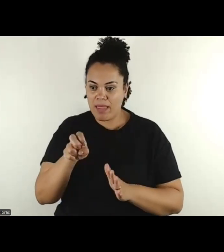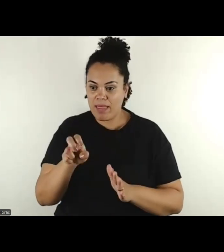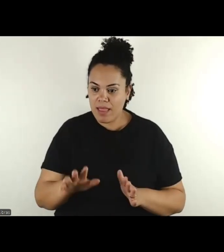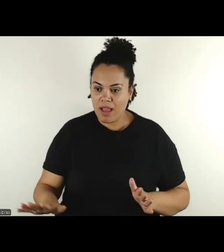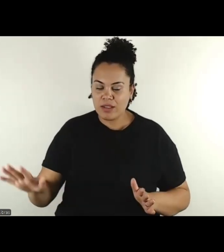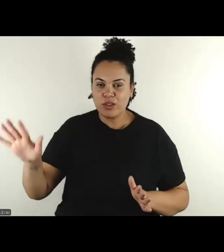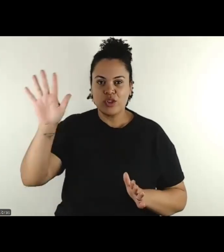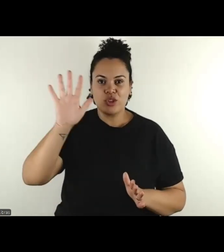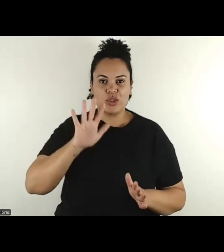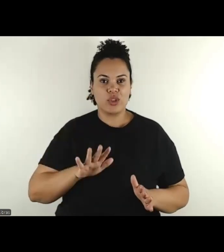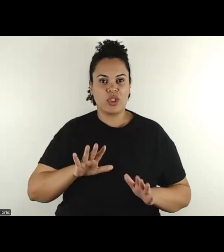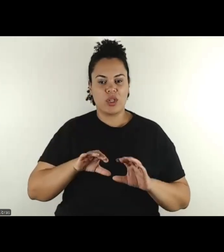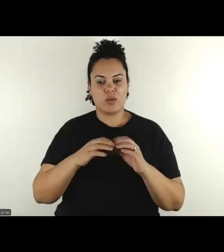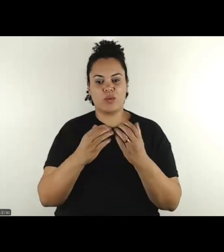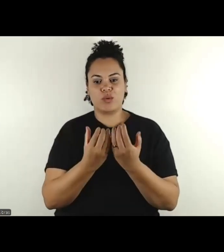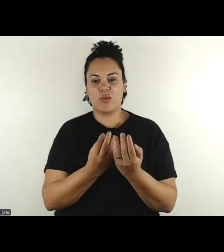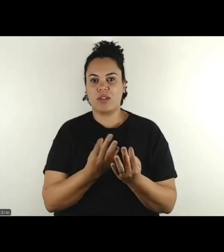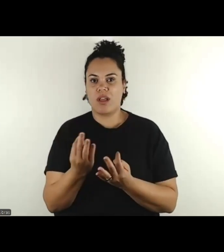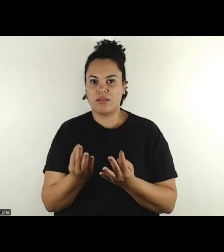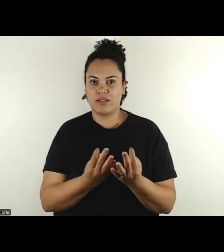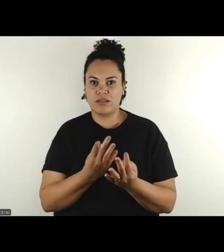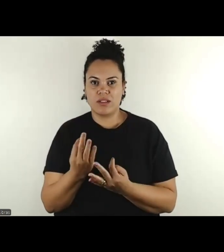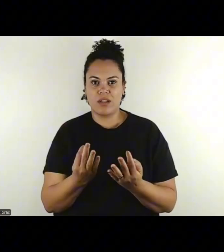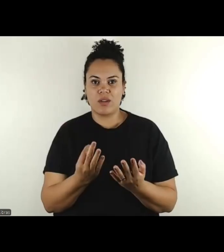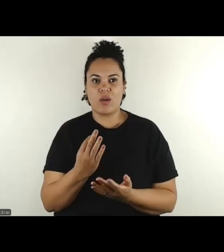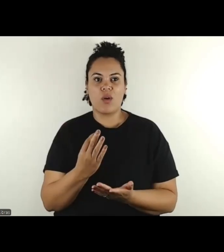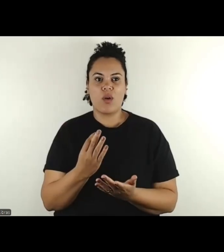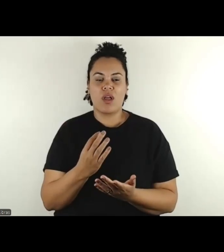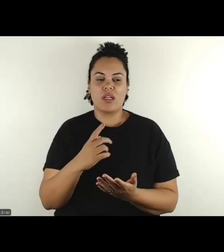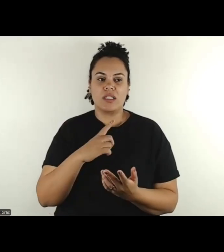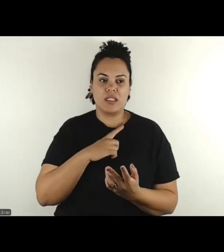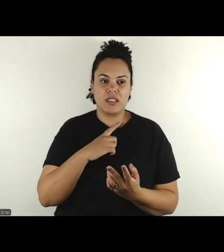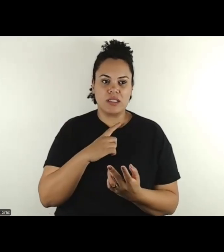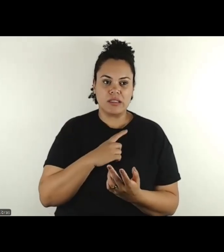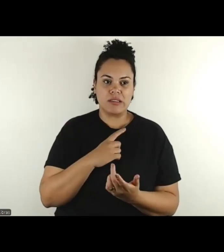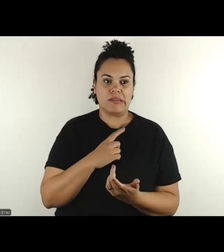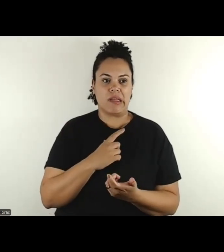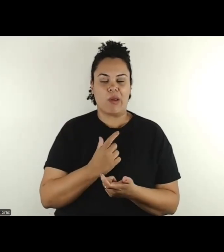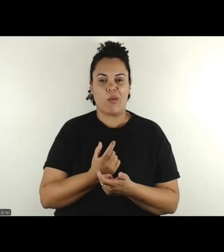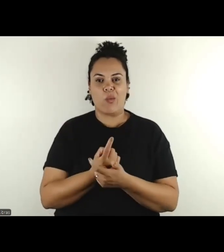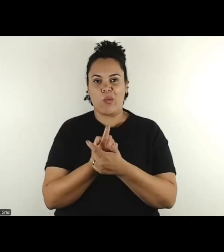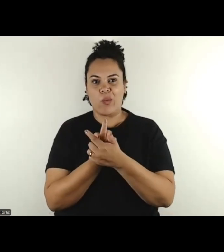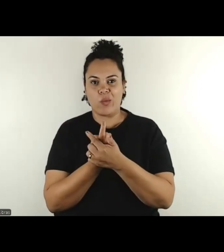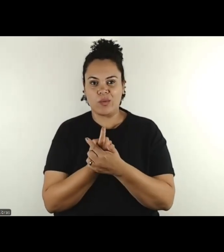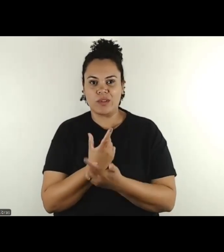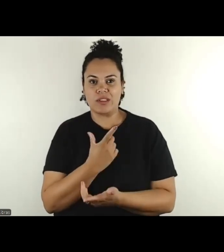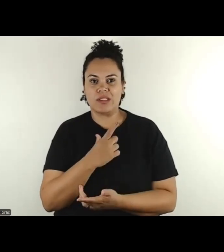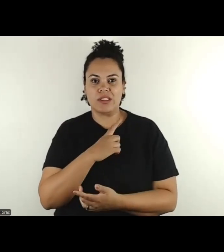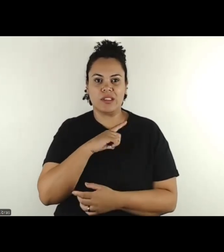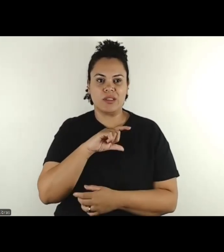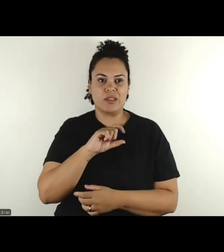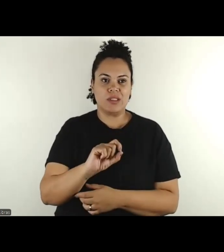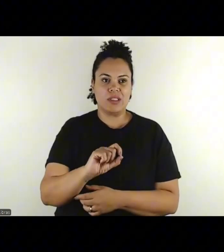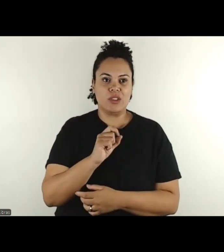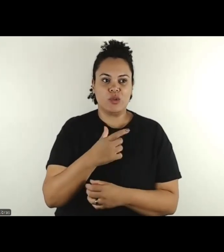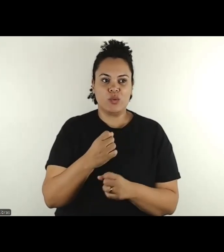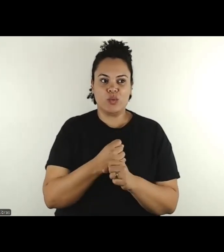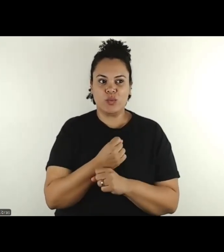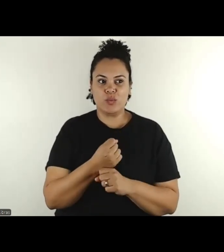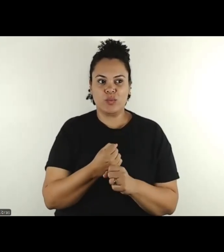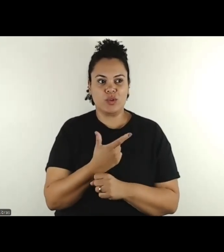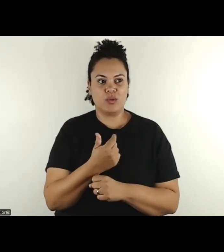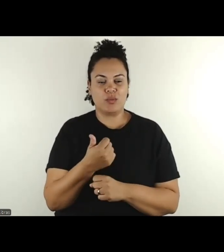terapêuticas, que foi feito pelo Conselho Federal de Psicologia em 2017. Aí, na sequência, em 2018, né, a gente tem